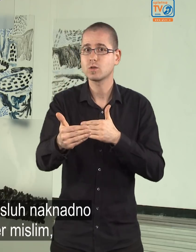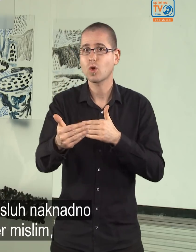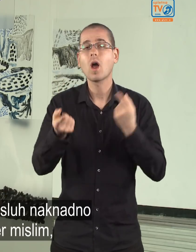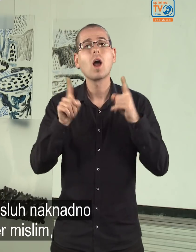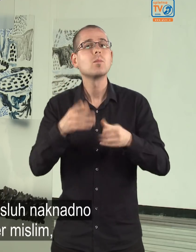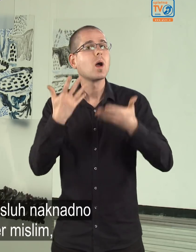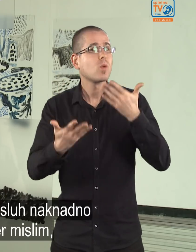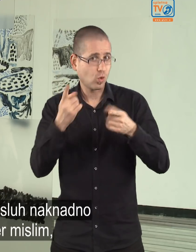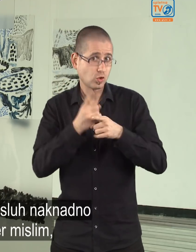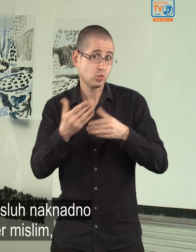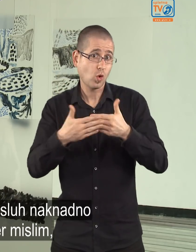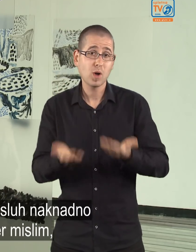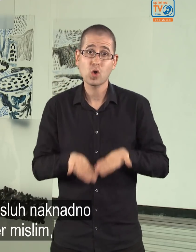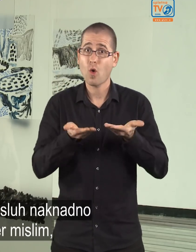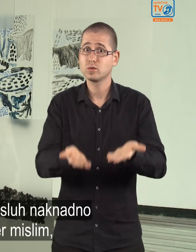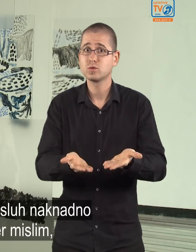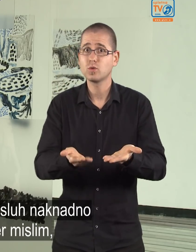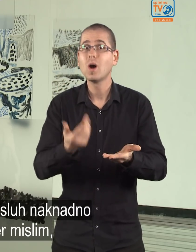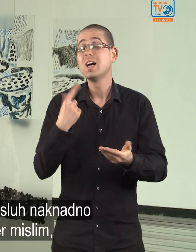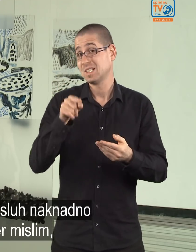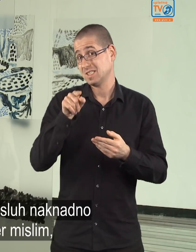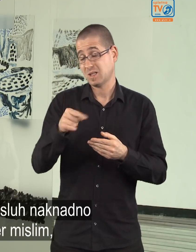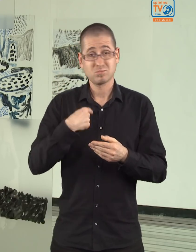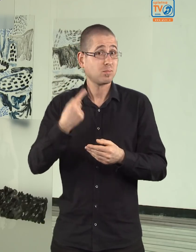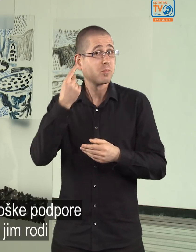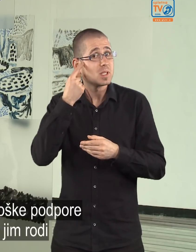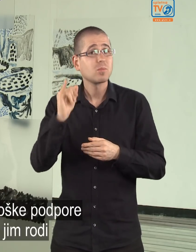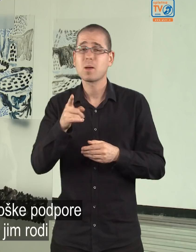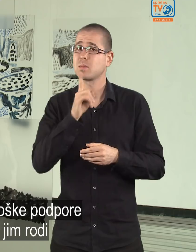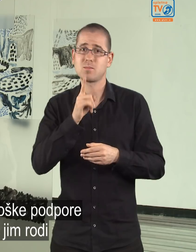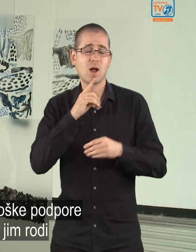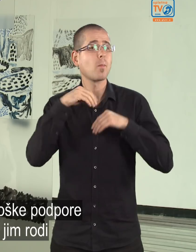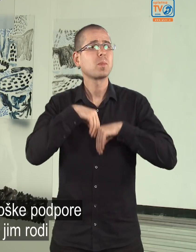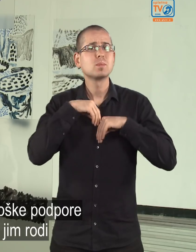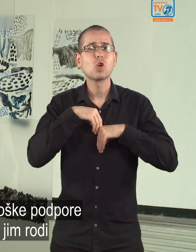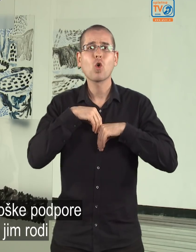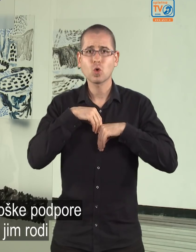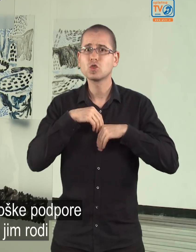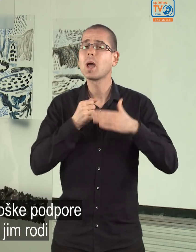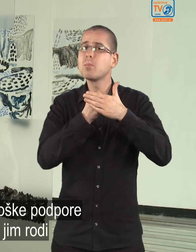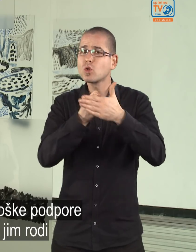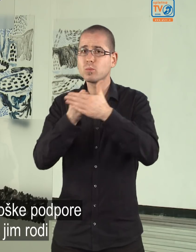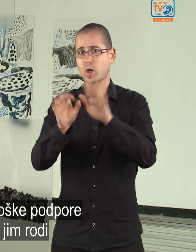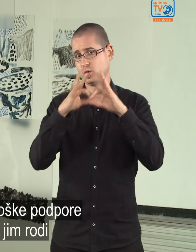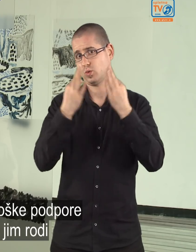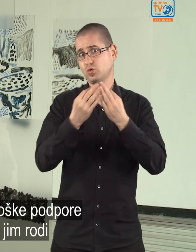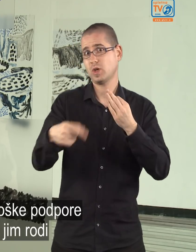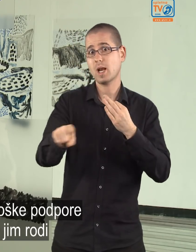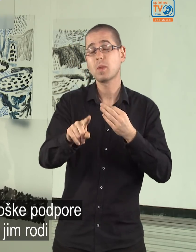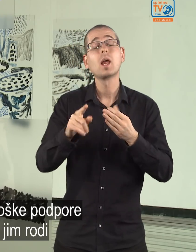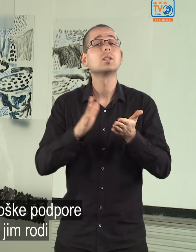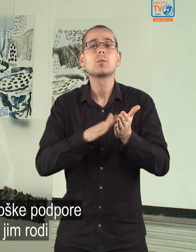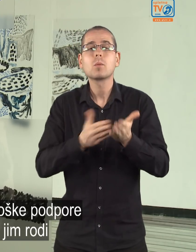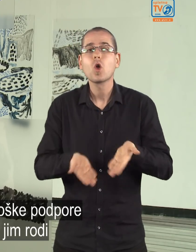sluha naknadno ali pa mogoče tudi ob rojstvu, ker mislim, da je premalo psihološke podpore